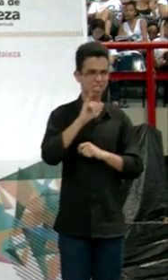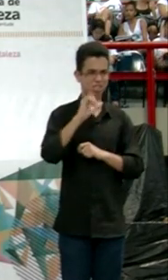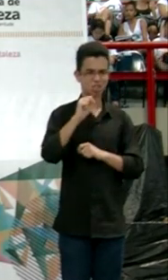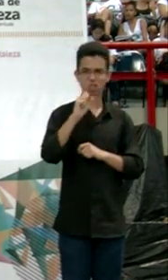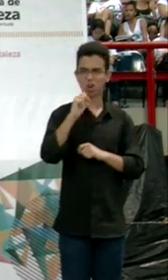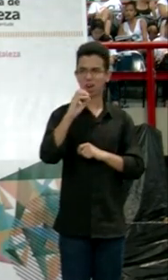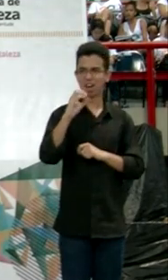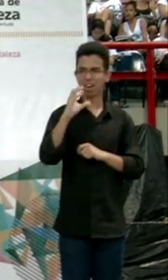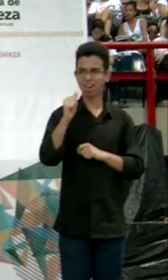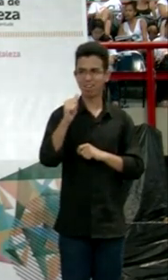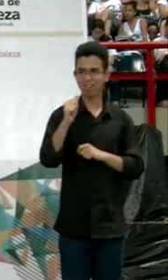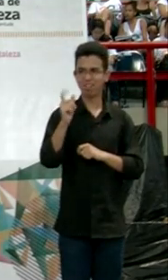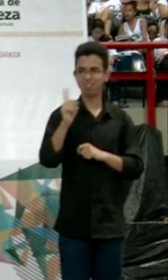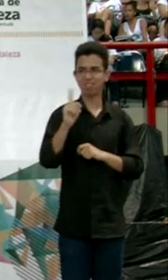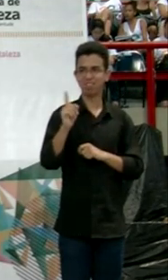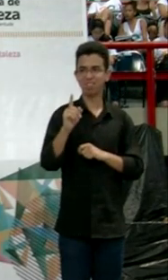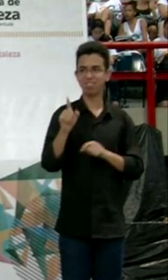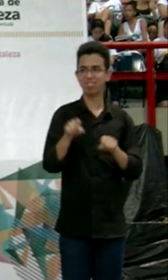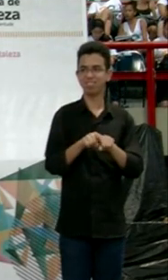Ah, o caso do menino, né?